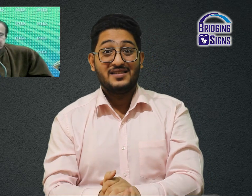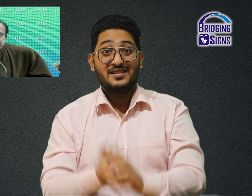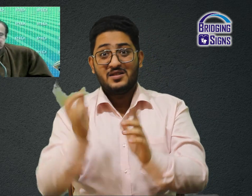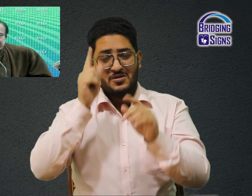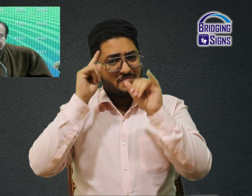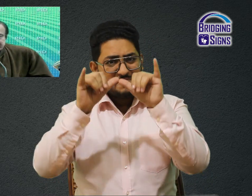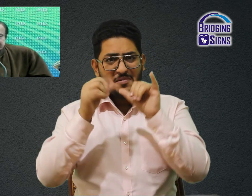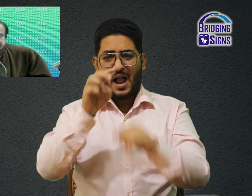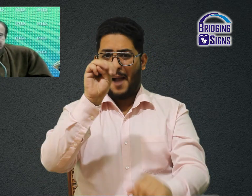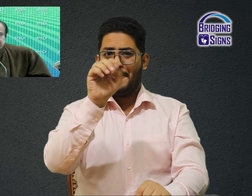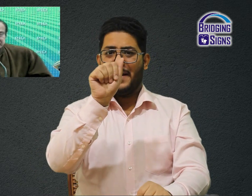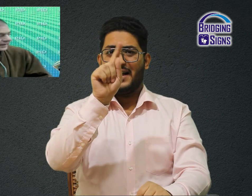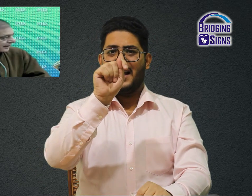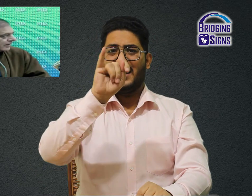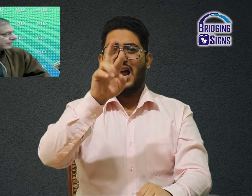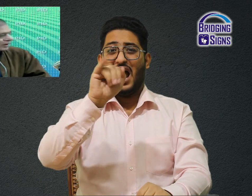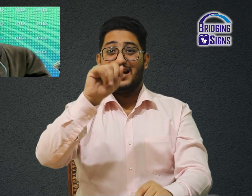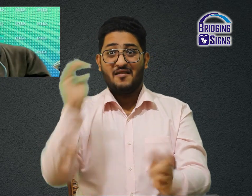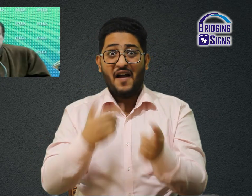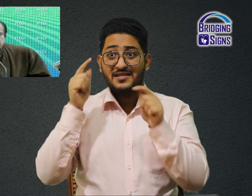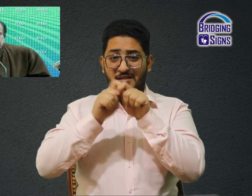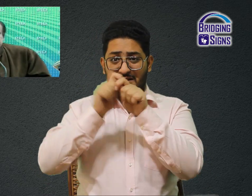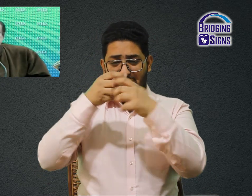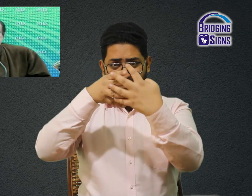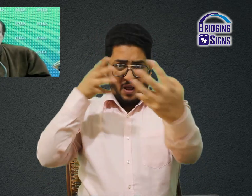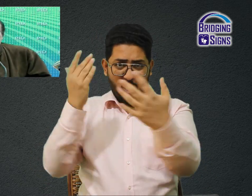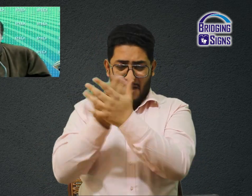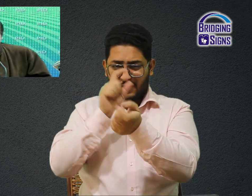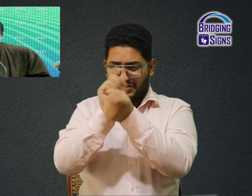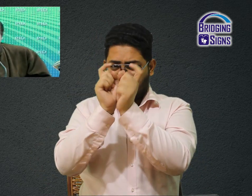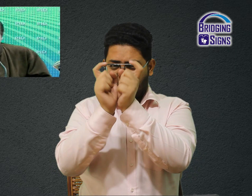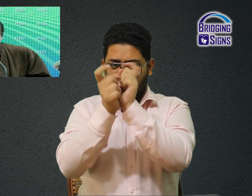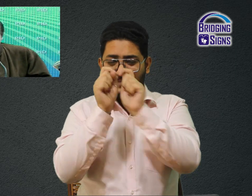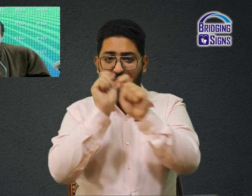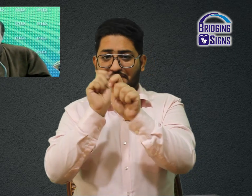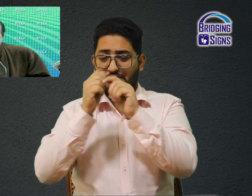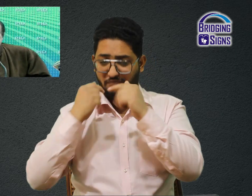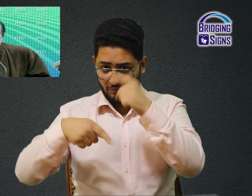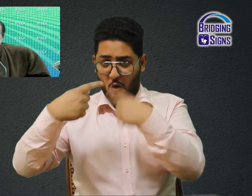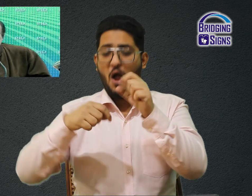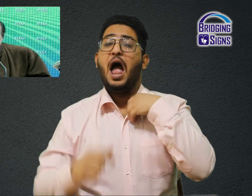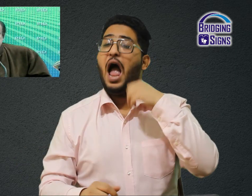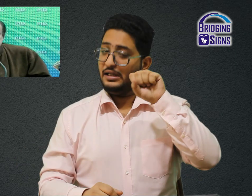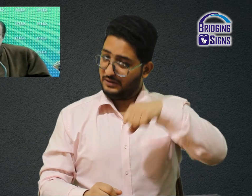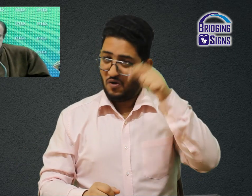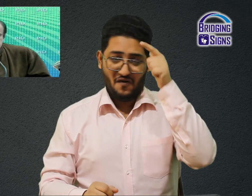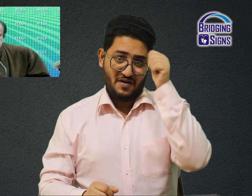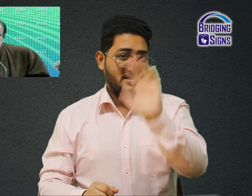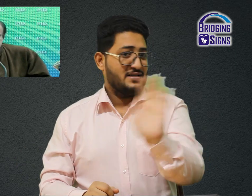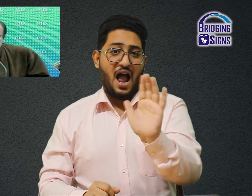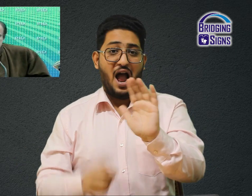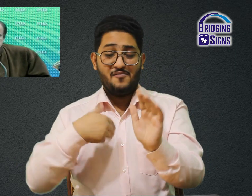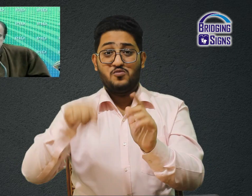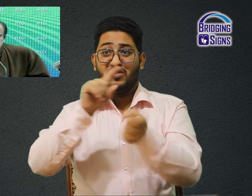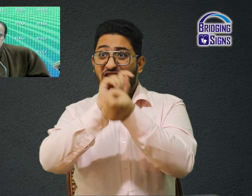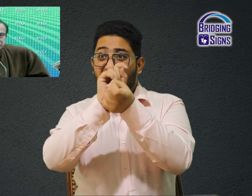मठियारी की जो लाइन है ये भी तकरीबन अब मुकम्मल होने को है, और इंशाल्लाह हम यही उम्मीद करते हैं कि जो तरसील का जो निज़ाम